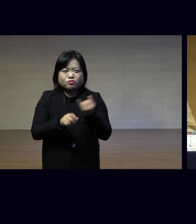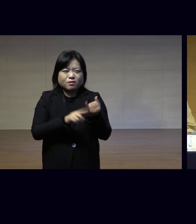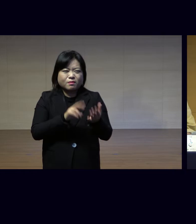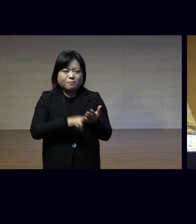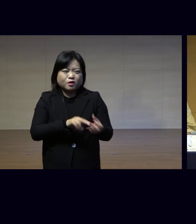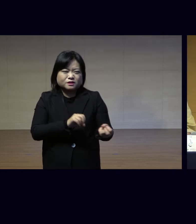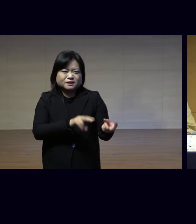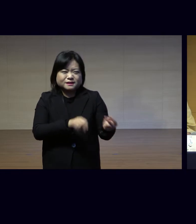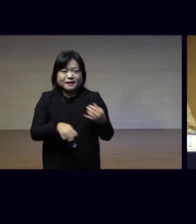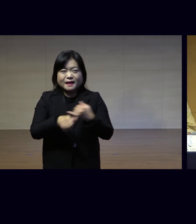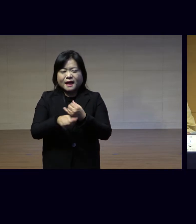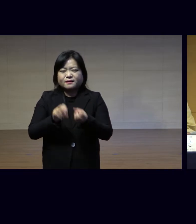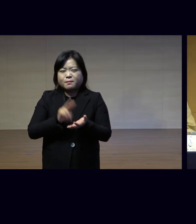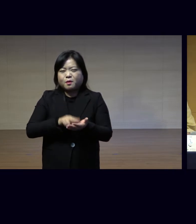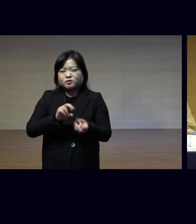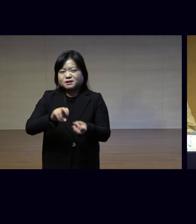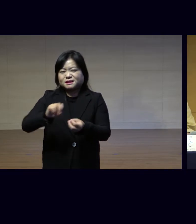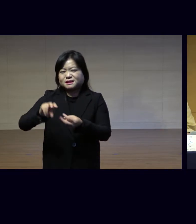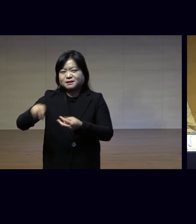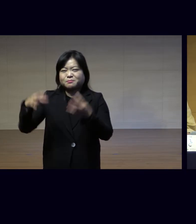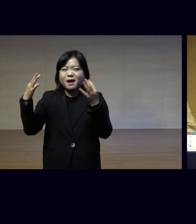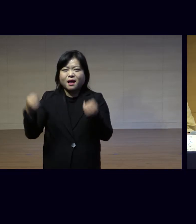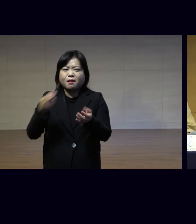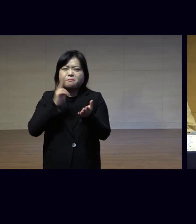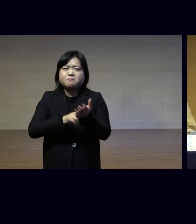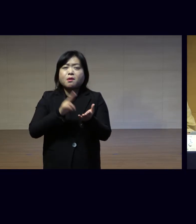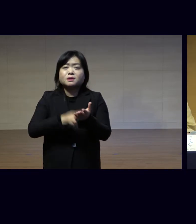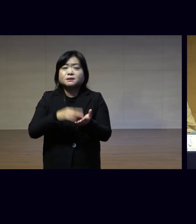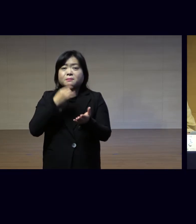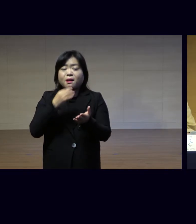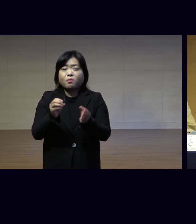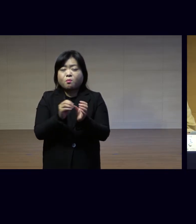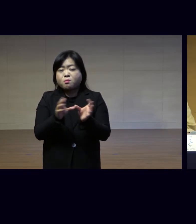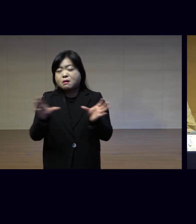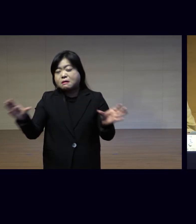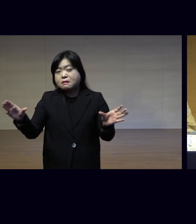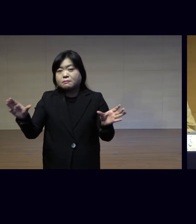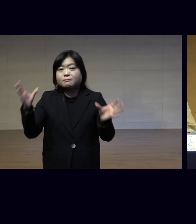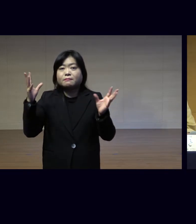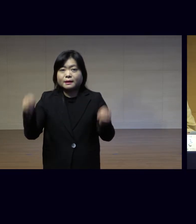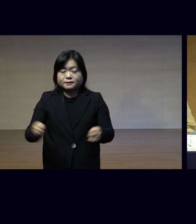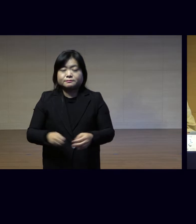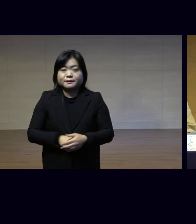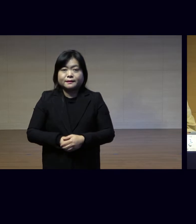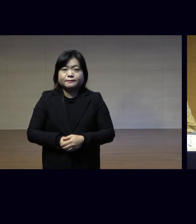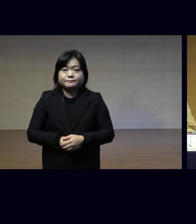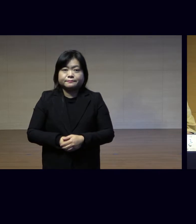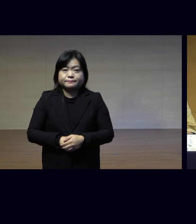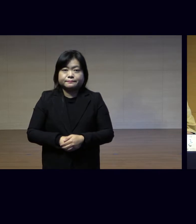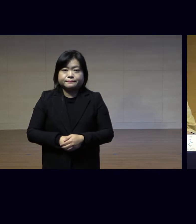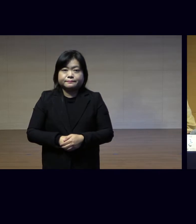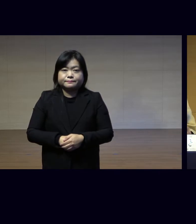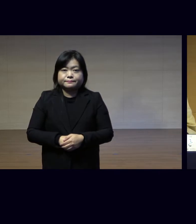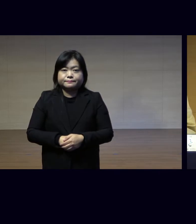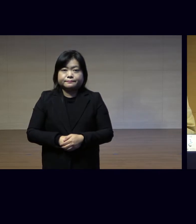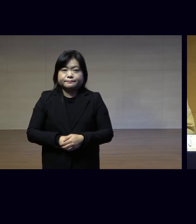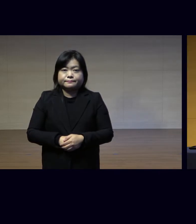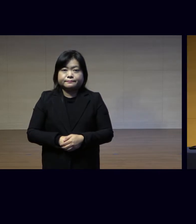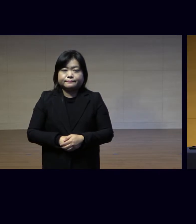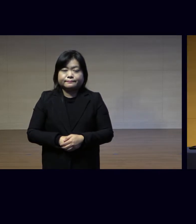또 다른 애인들한테 쓴 편지에서 편지만 해도 또 어마어마한 양입니다.